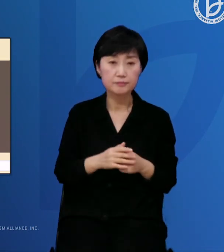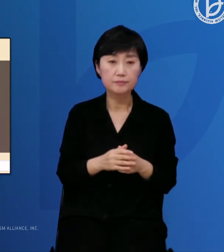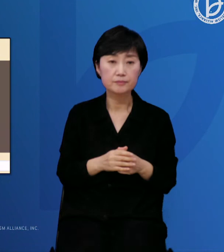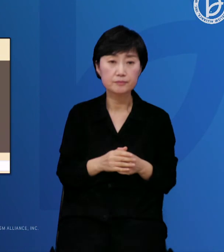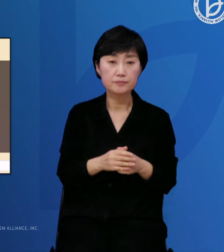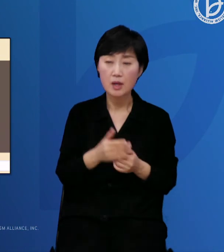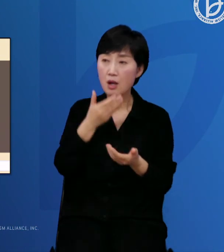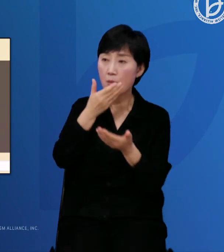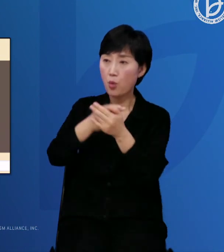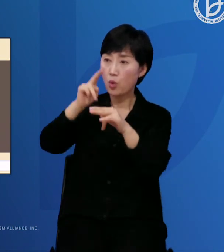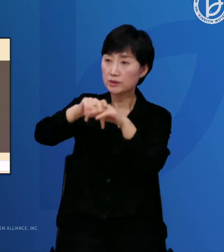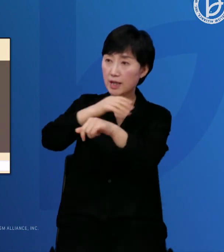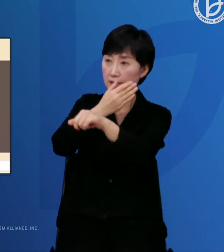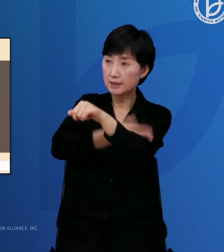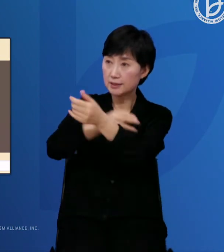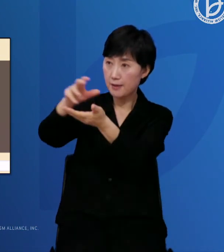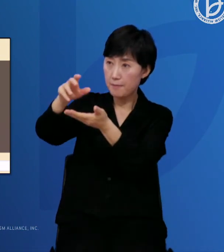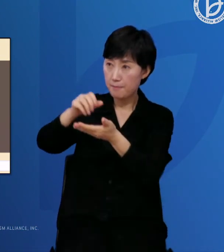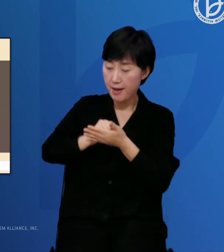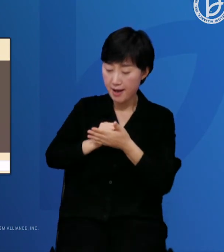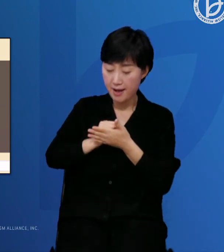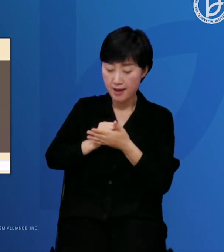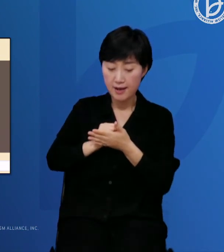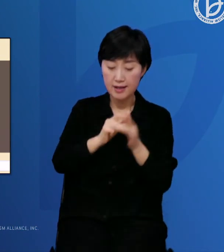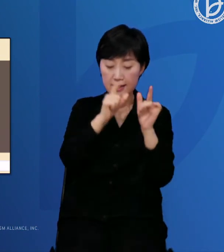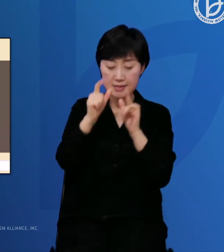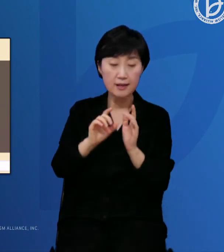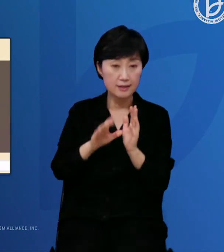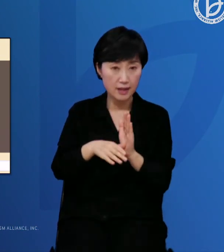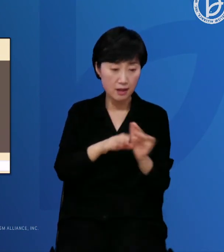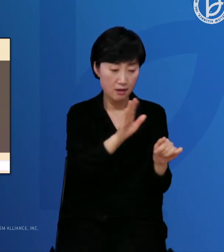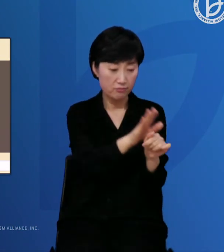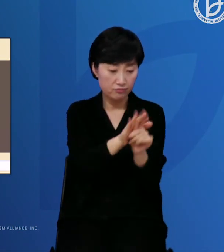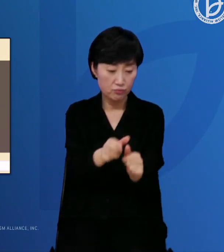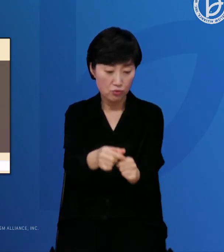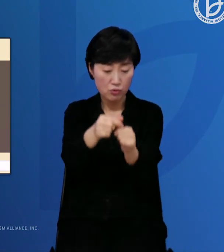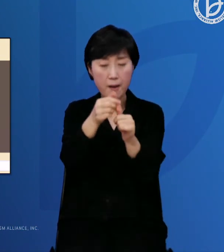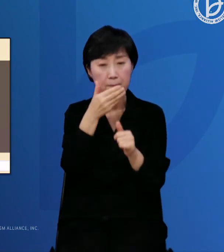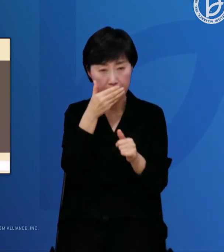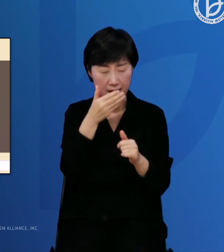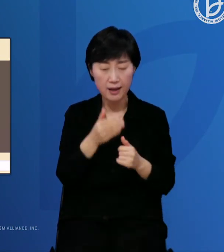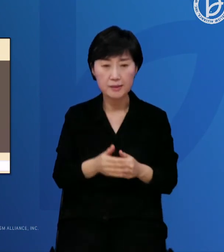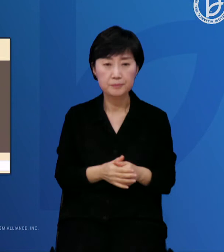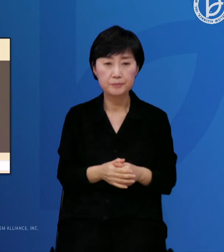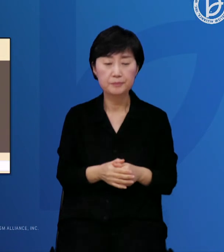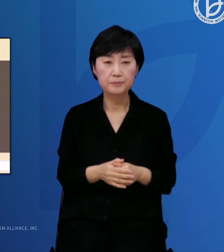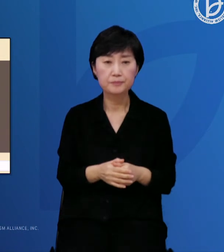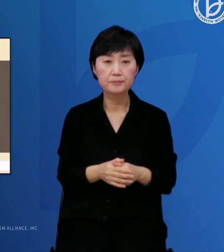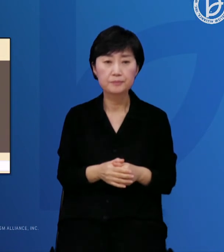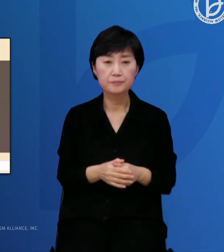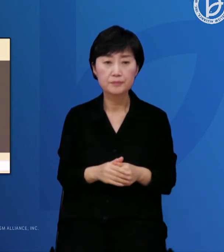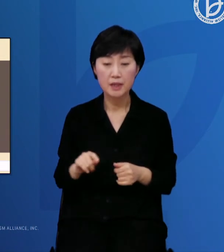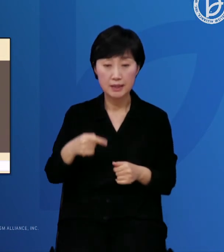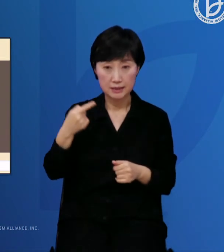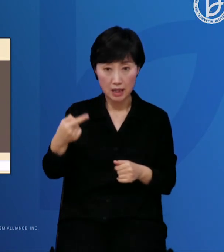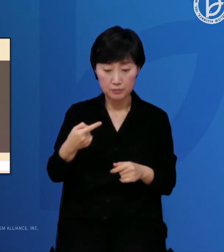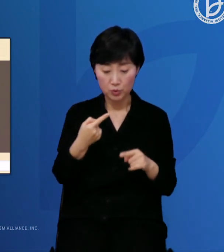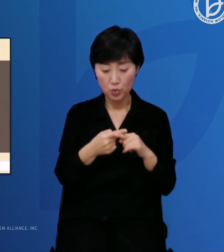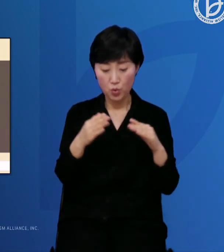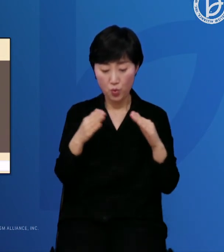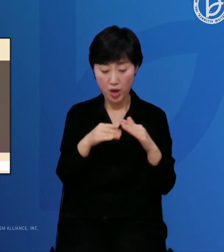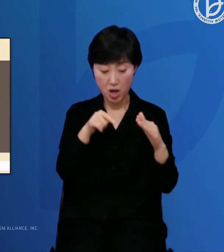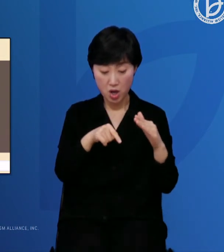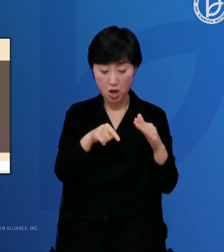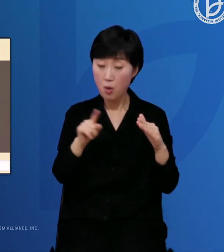이 보좌의 능력을 누릴 때 모든 사람을 살리는 역사가 일어난다고 강조했습니다. 이어 교회는 보좌의